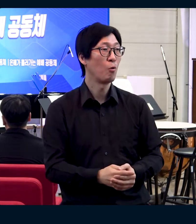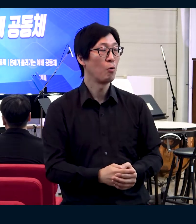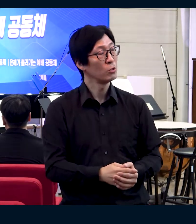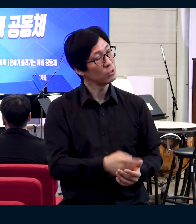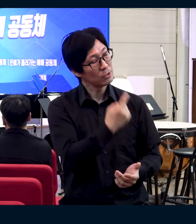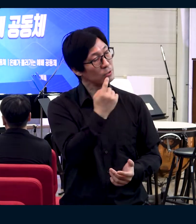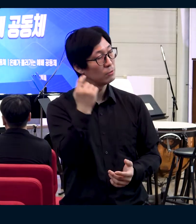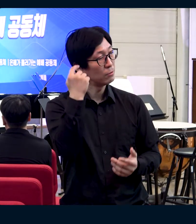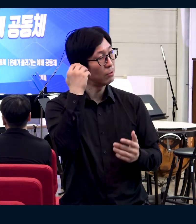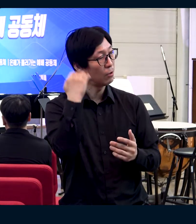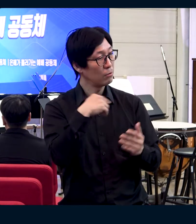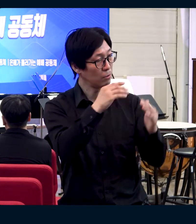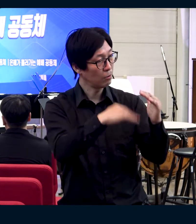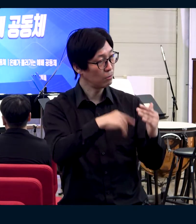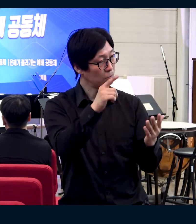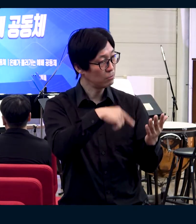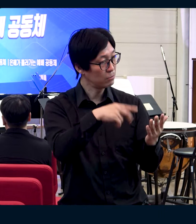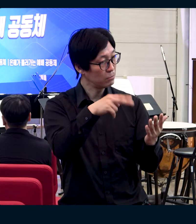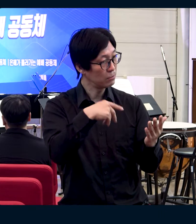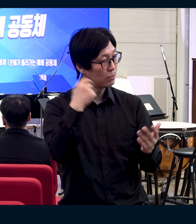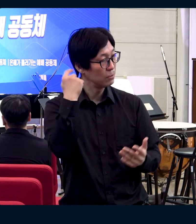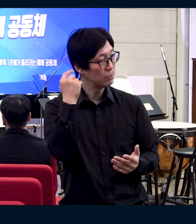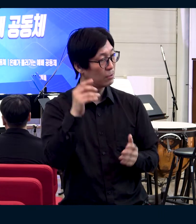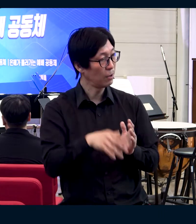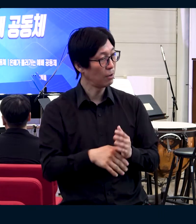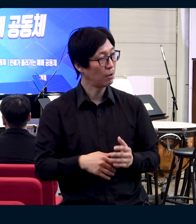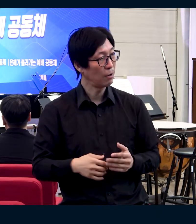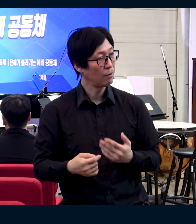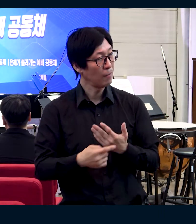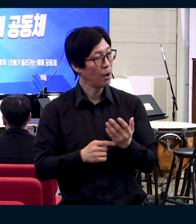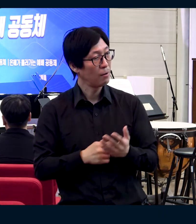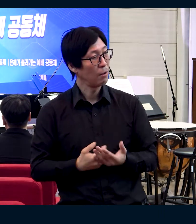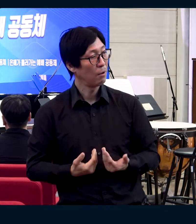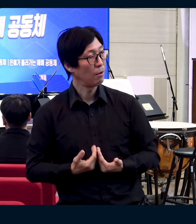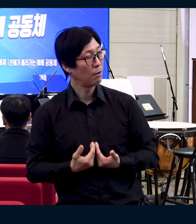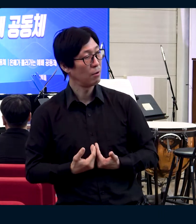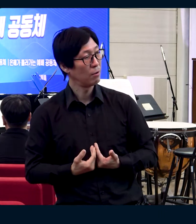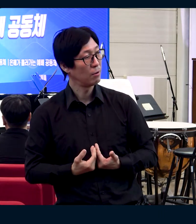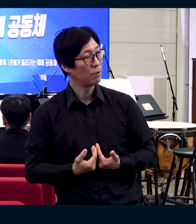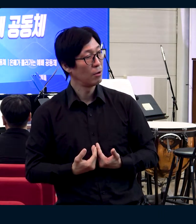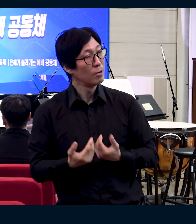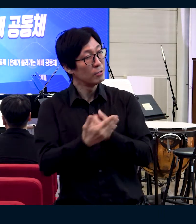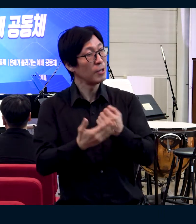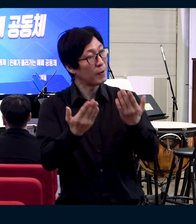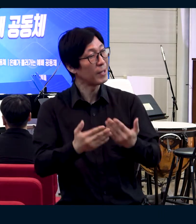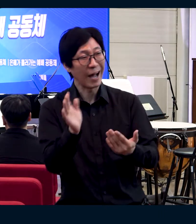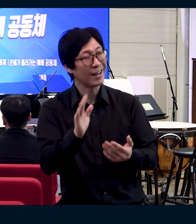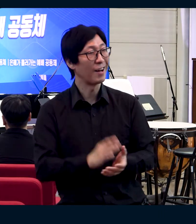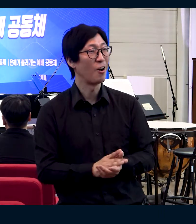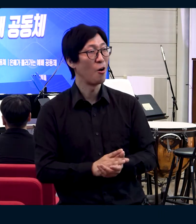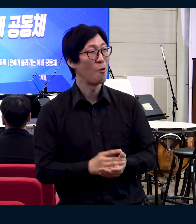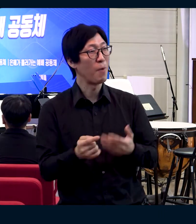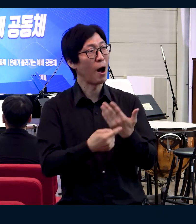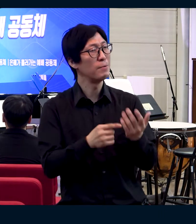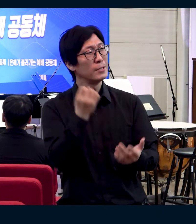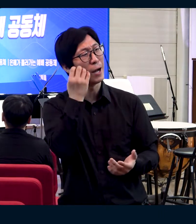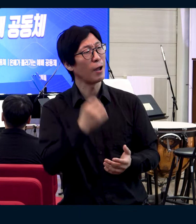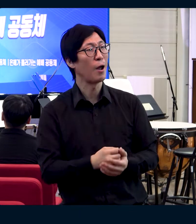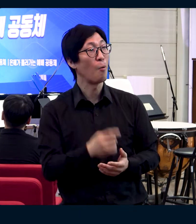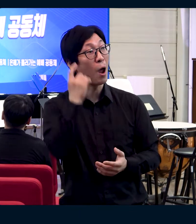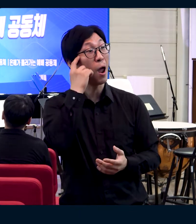저는요, 간증 들으며 그렇게 찝찝하기 처음이었어요. 간증 들으면 은혜가 되잖아요. 근데 마음이 찝찝한 거예요.